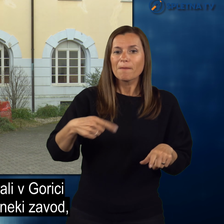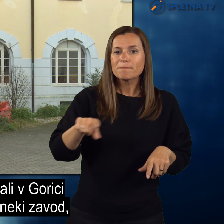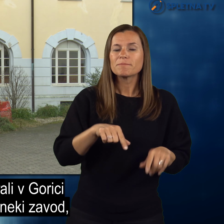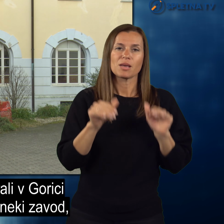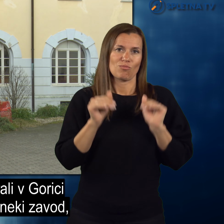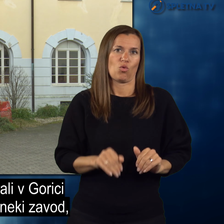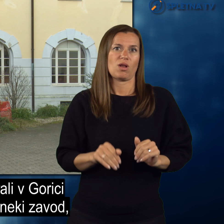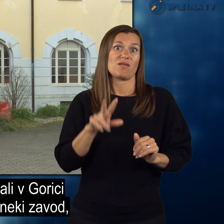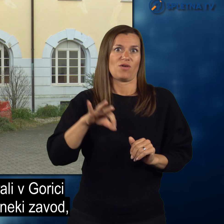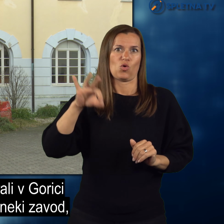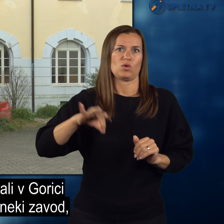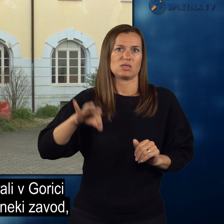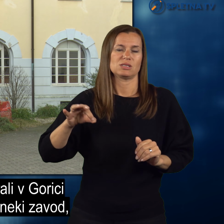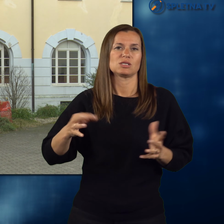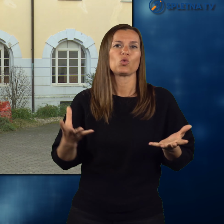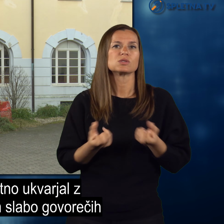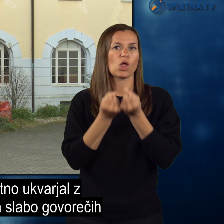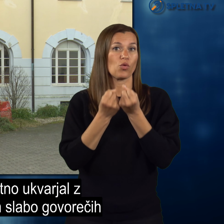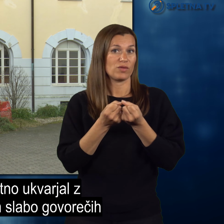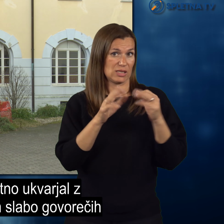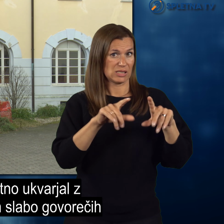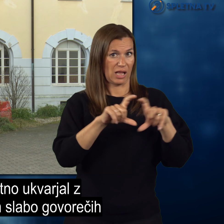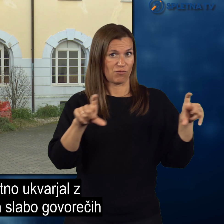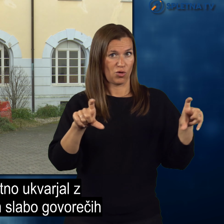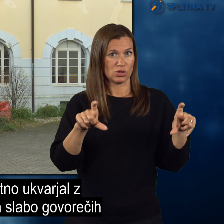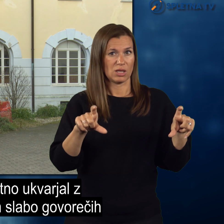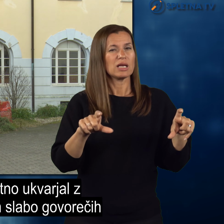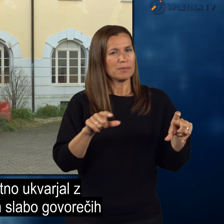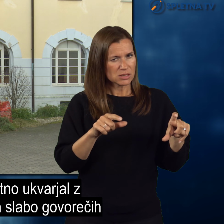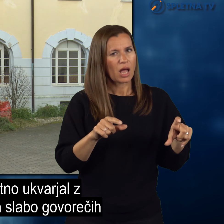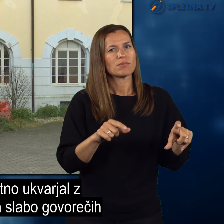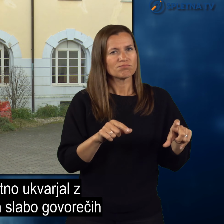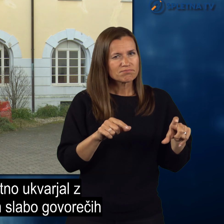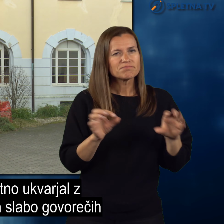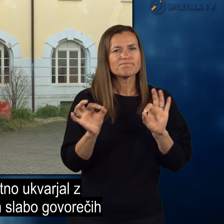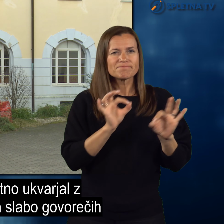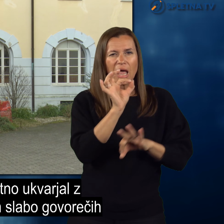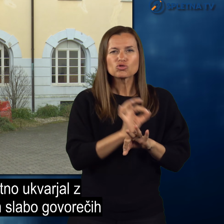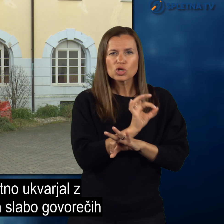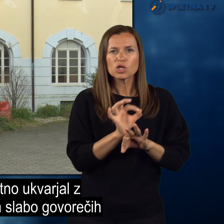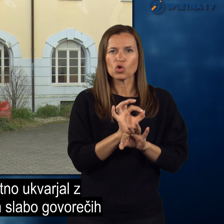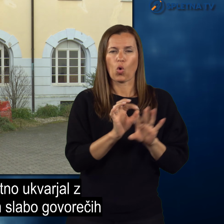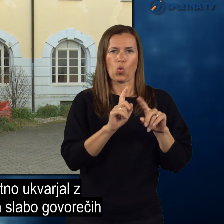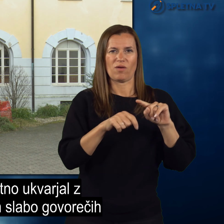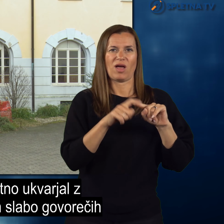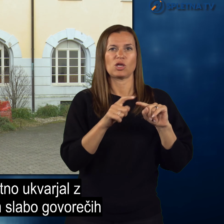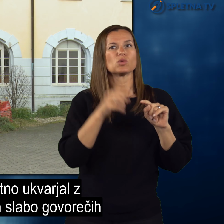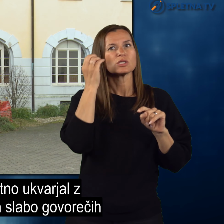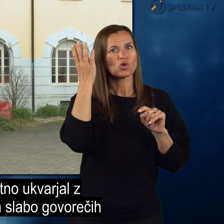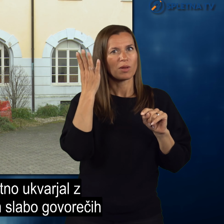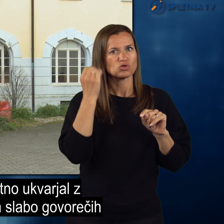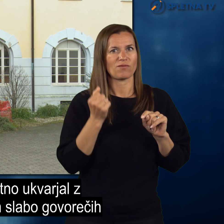Gorici ustanoviti nek zavod, ki bi se načrtno ukvarjal z izobraževanjem